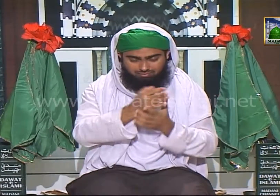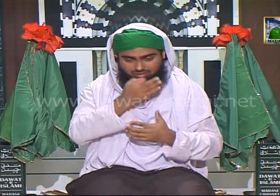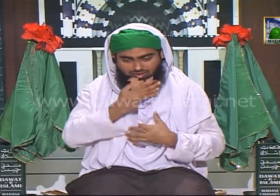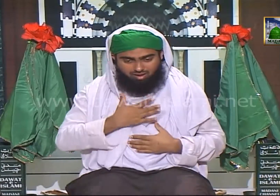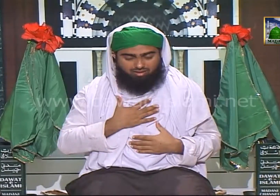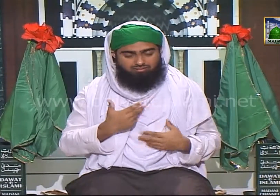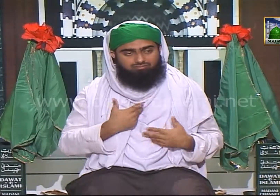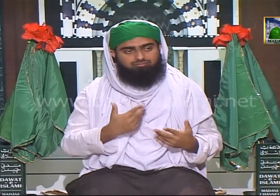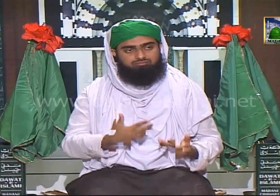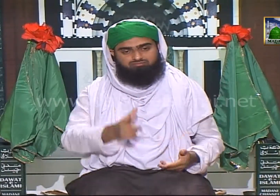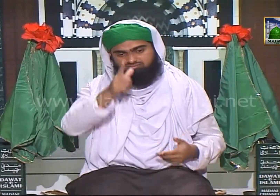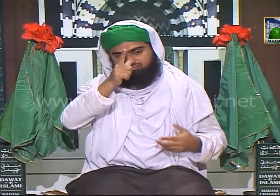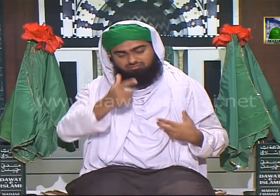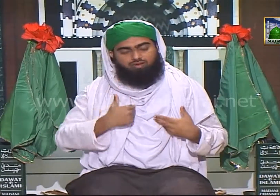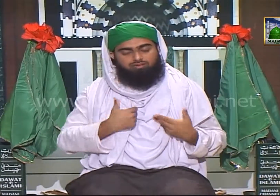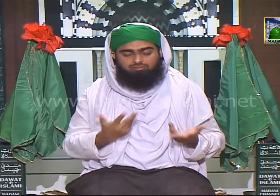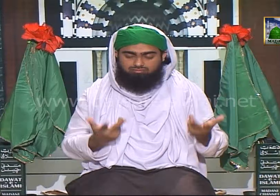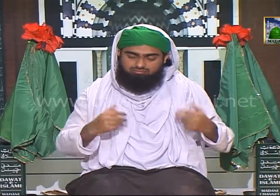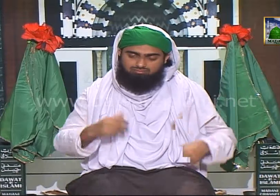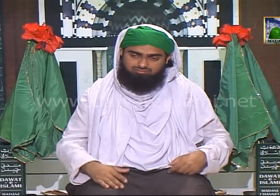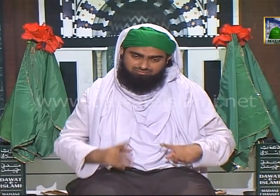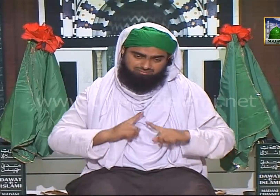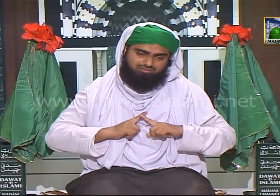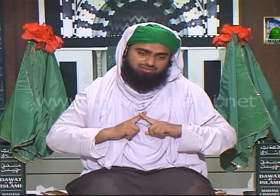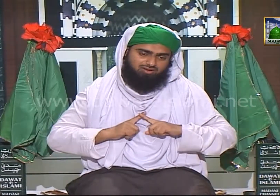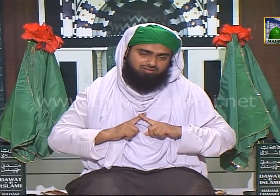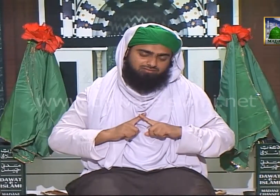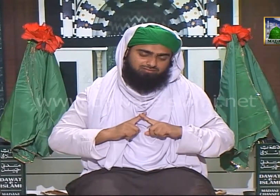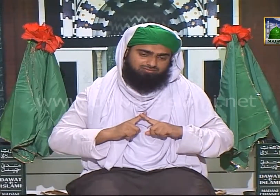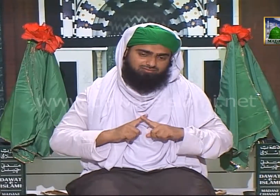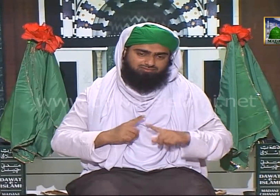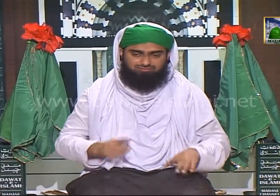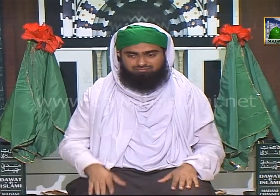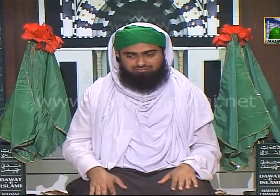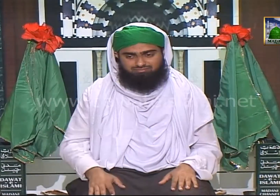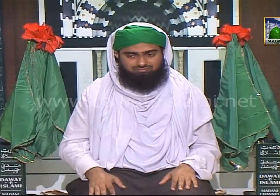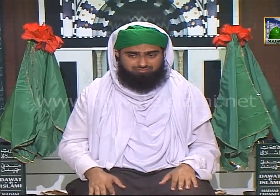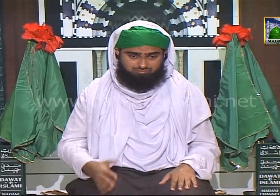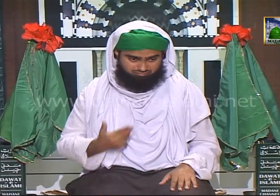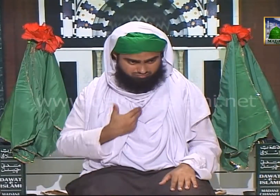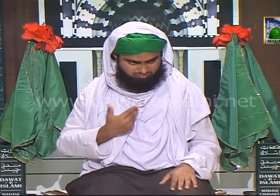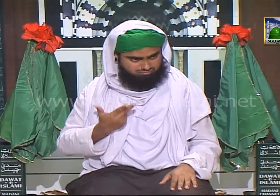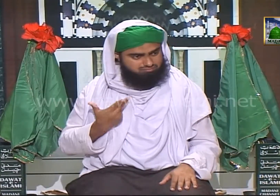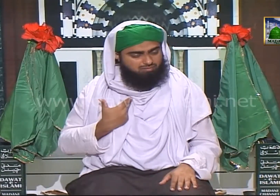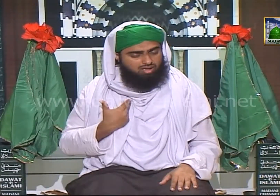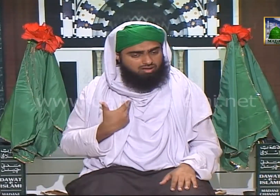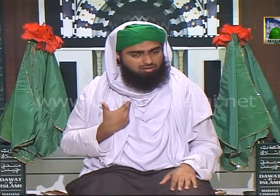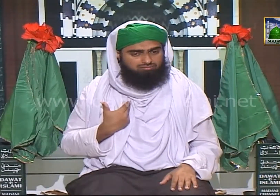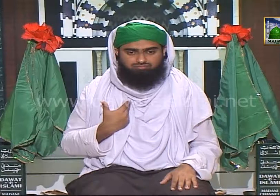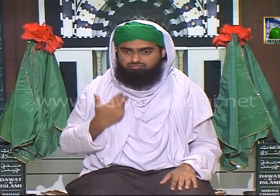है। बल्कि अगर आप मुझे लिफ्ट नहीं भी देंगे ना, तो मैं चूंकि मैं हूं तो इसलिए मैं यूं फलांगता हुआ, आपको